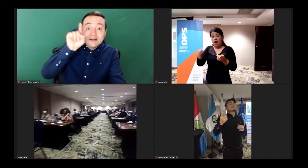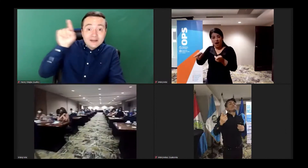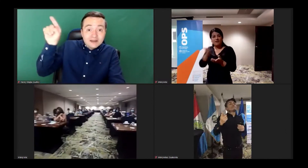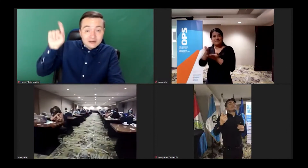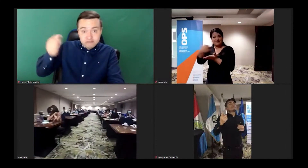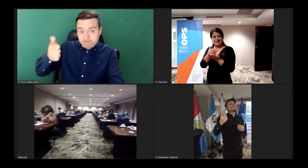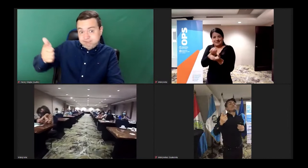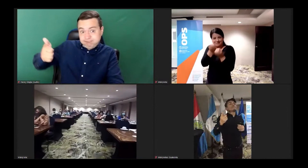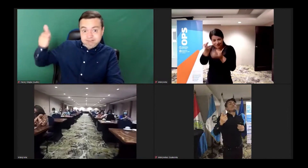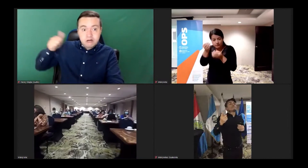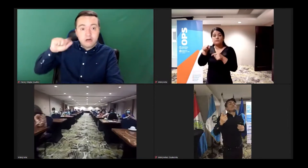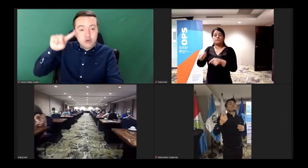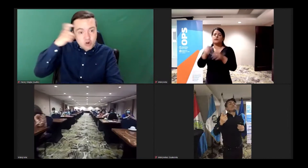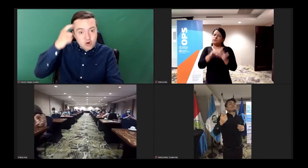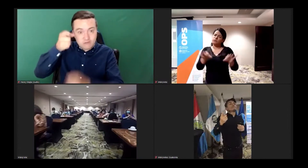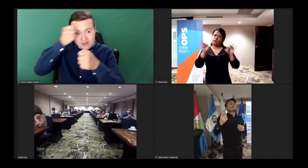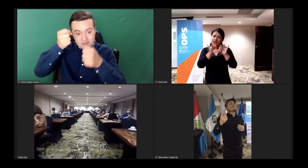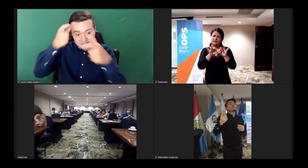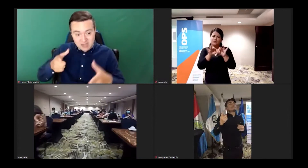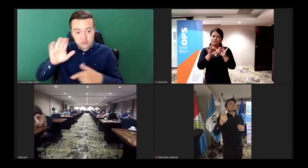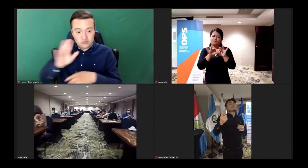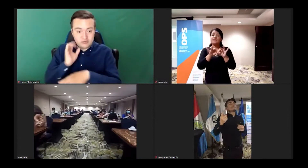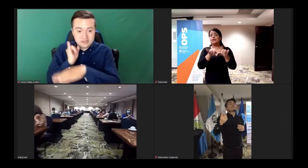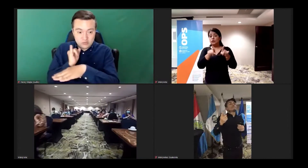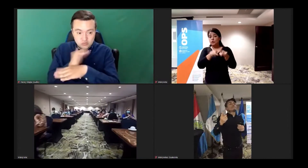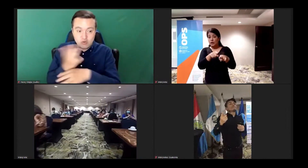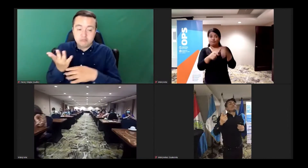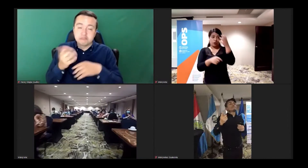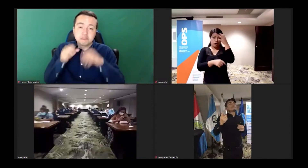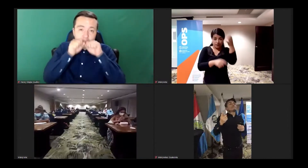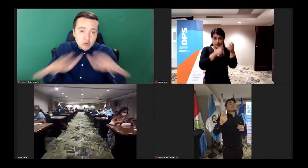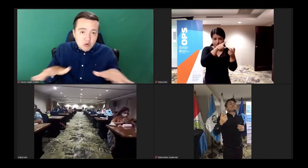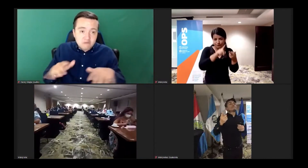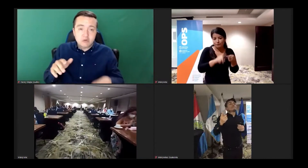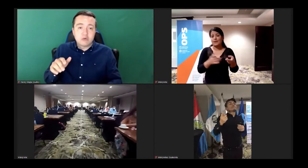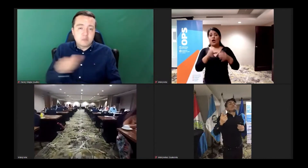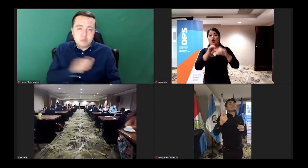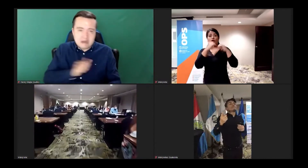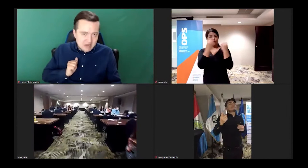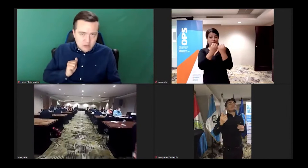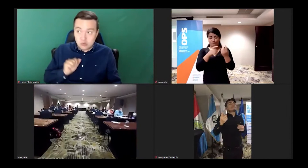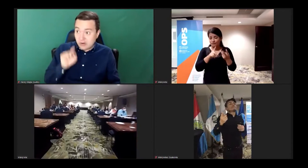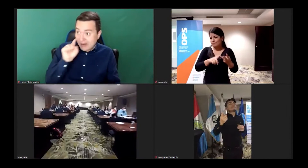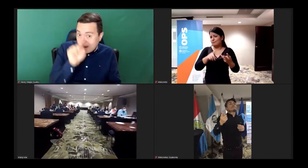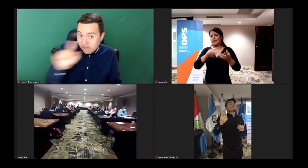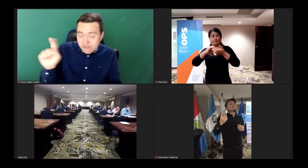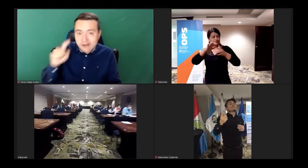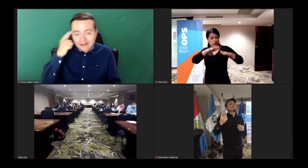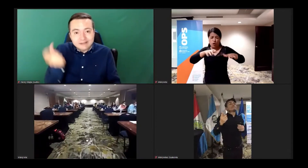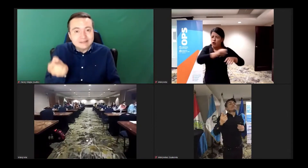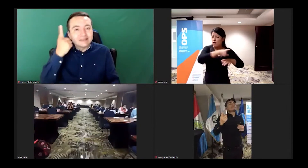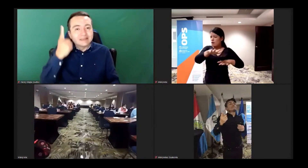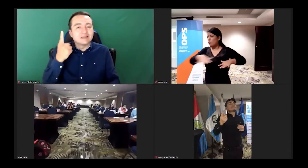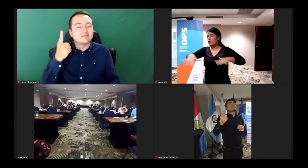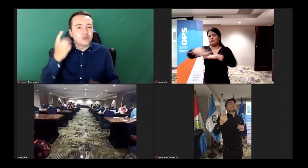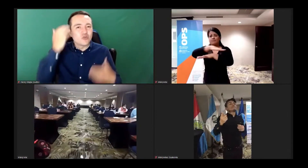las instituciones públicas y privadas tomen esa conciencia de que si